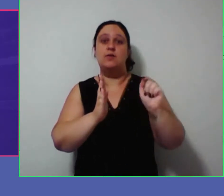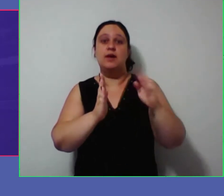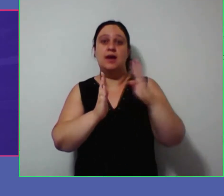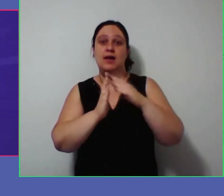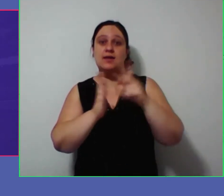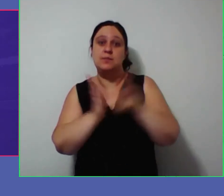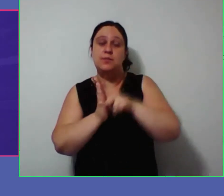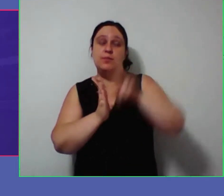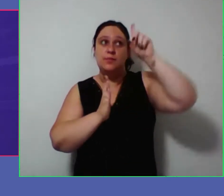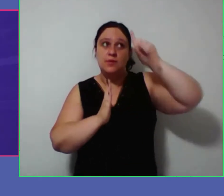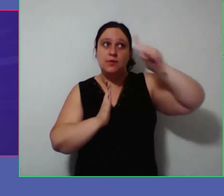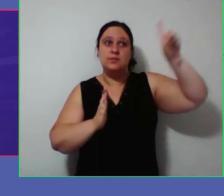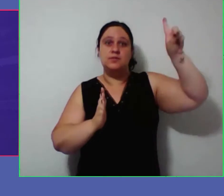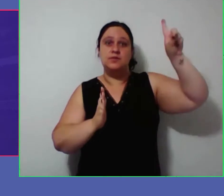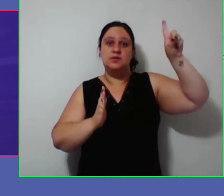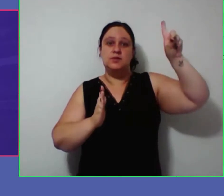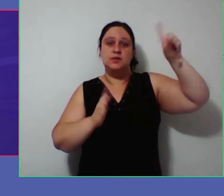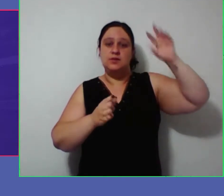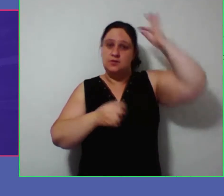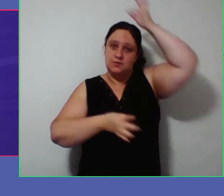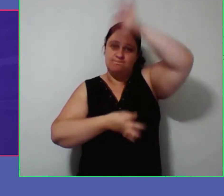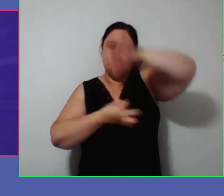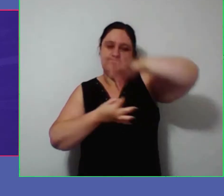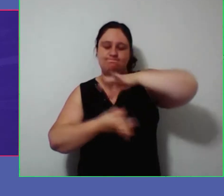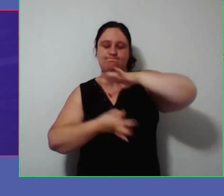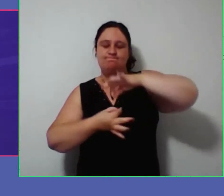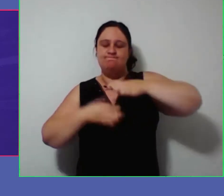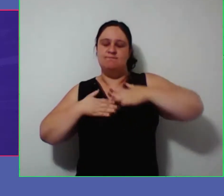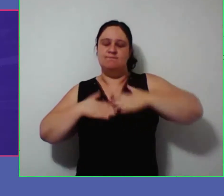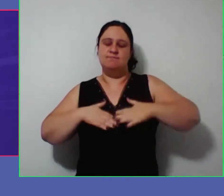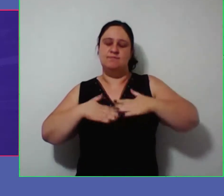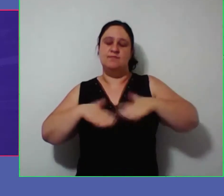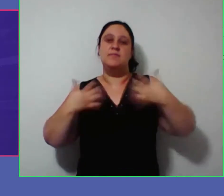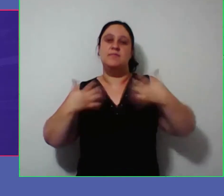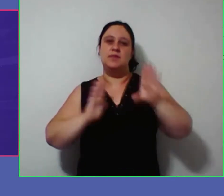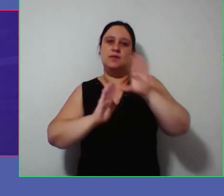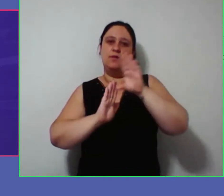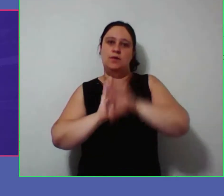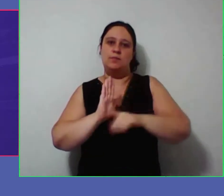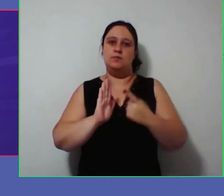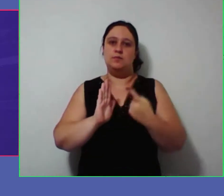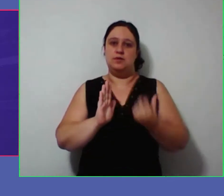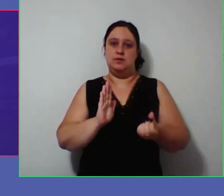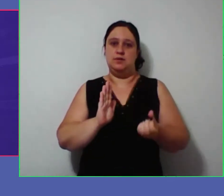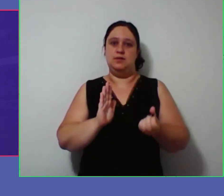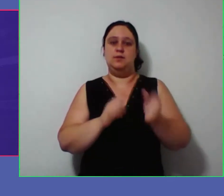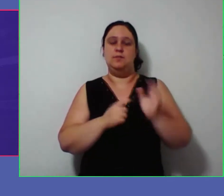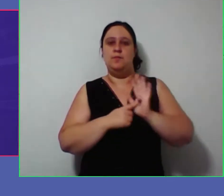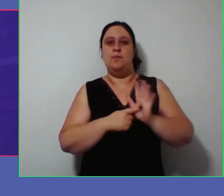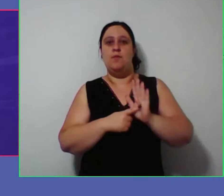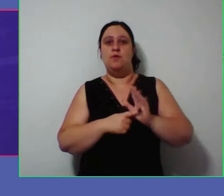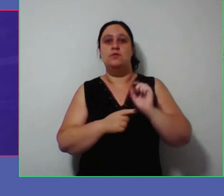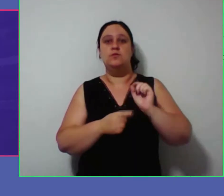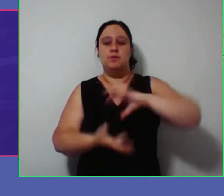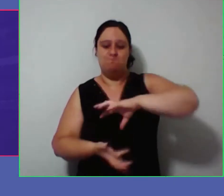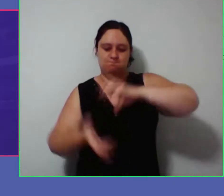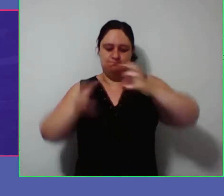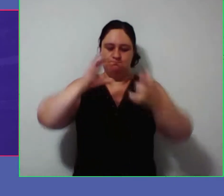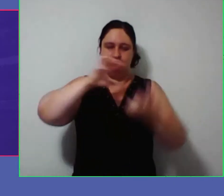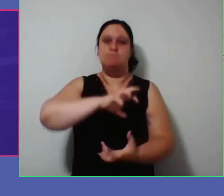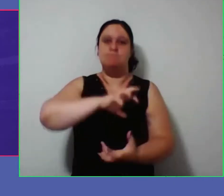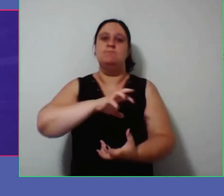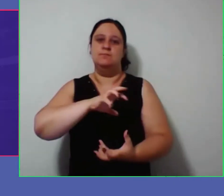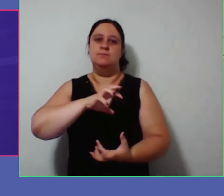descanso. Portanto, a partir do capítulo 16 vem uma grande virada, e nós temos